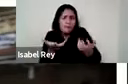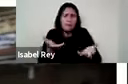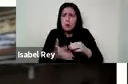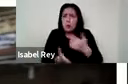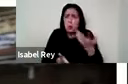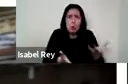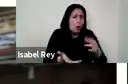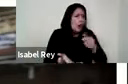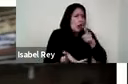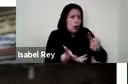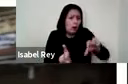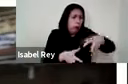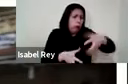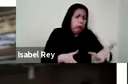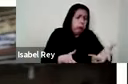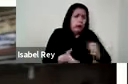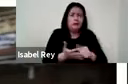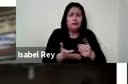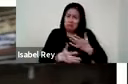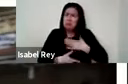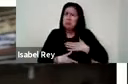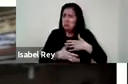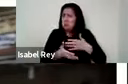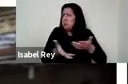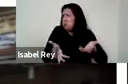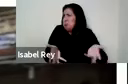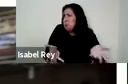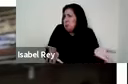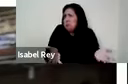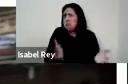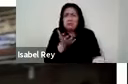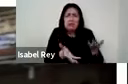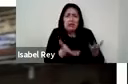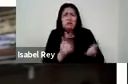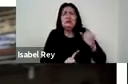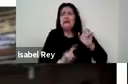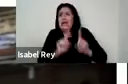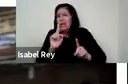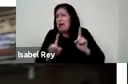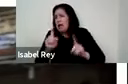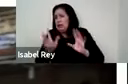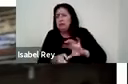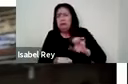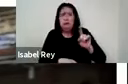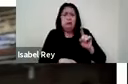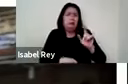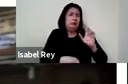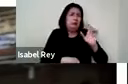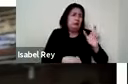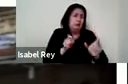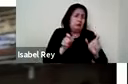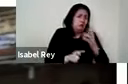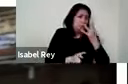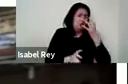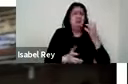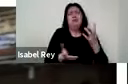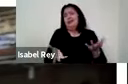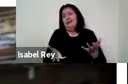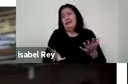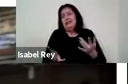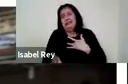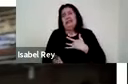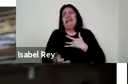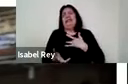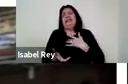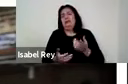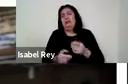el agua, a disfrutar esas cosas que tal vez algunos se pueden molestar, pues realmente me ha chocado también,